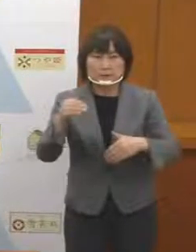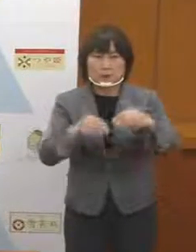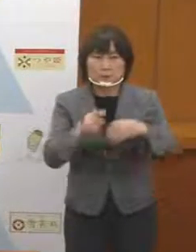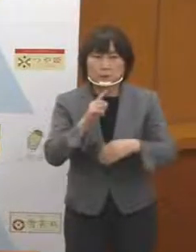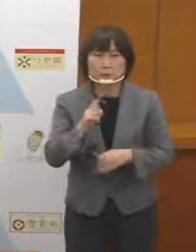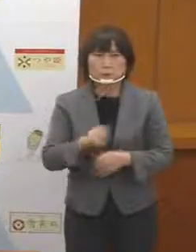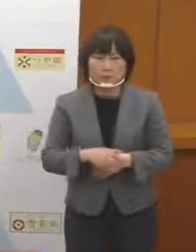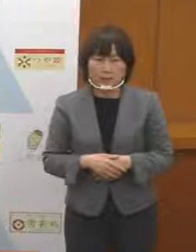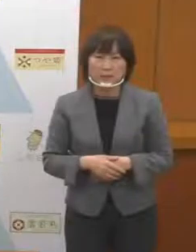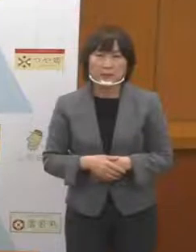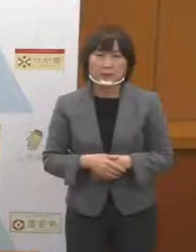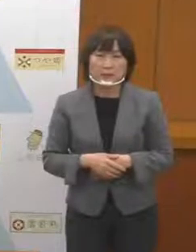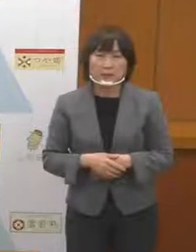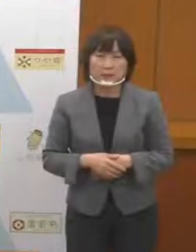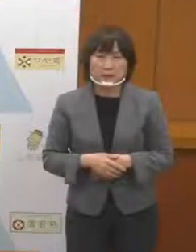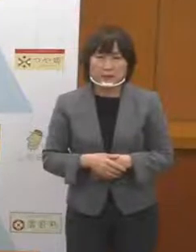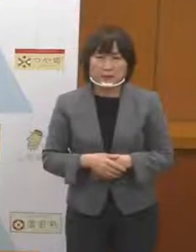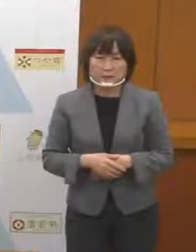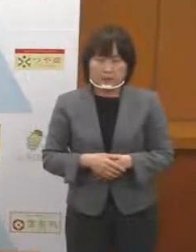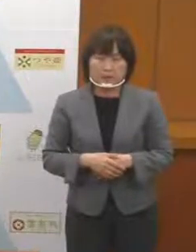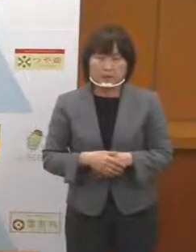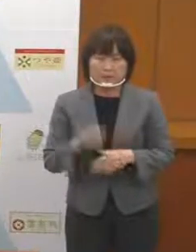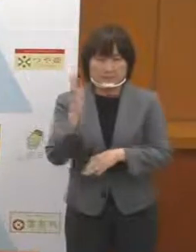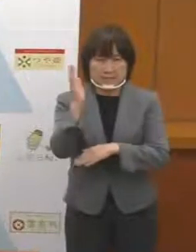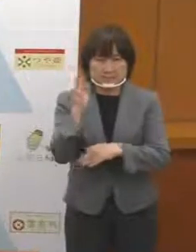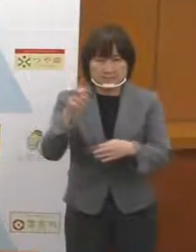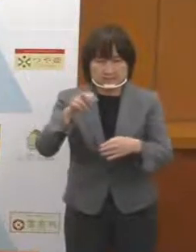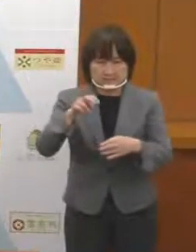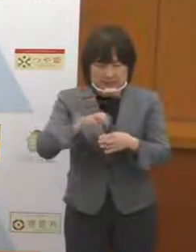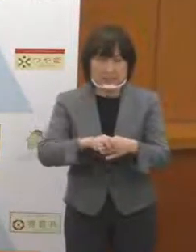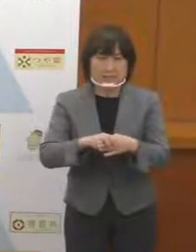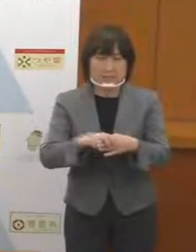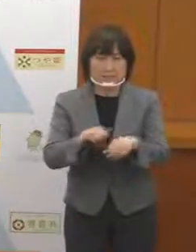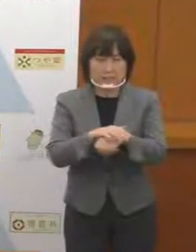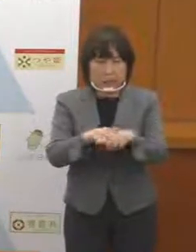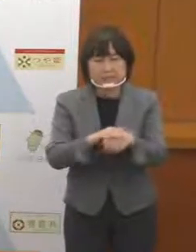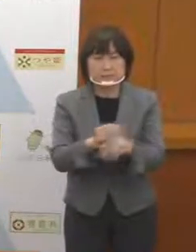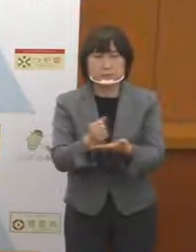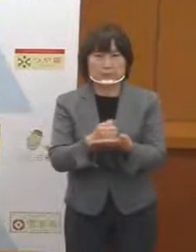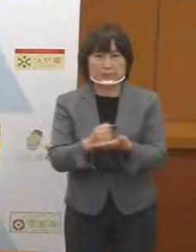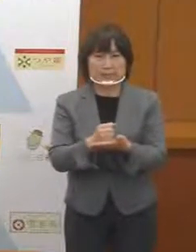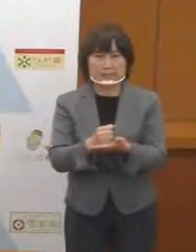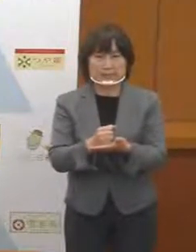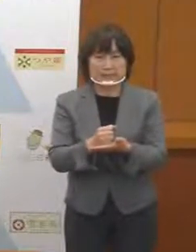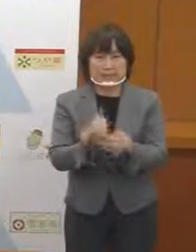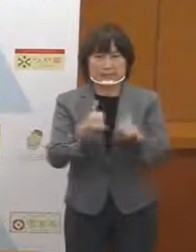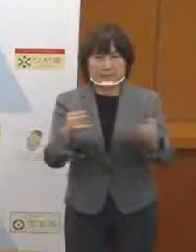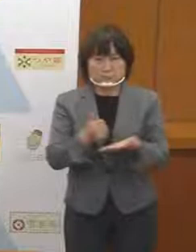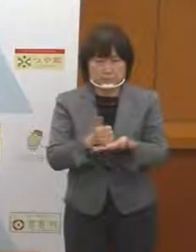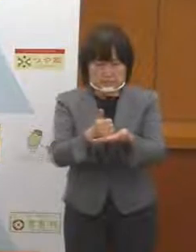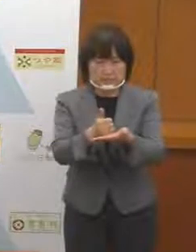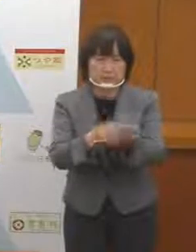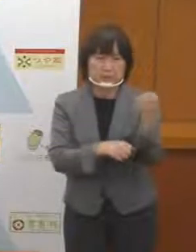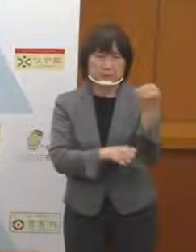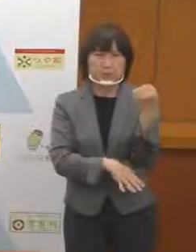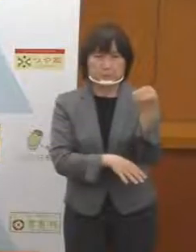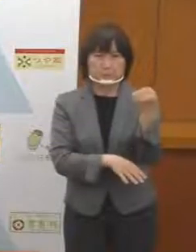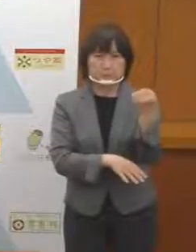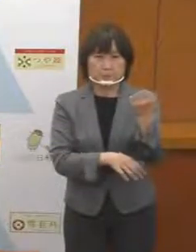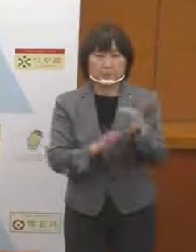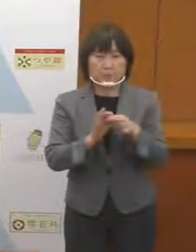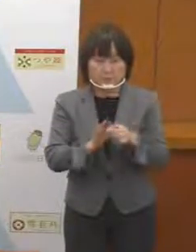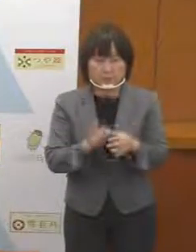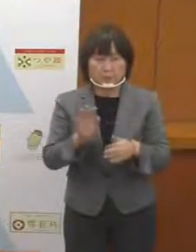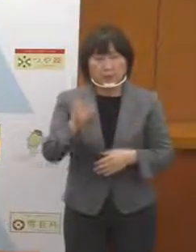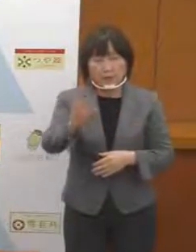有権者が制限参加する重要な機会でありますまさに民主主義の根幹でありますので今後の